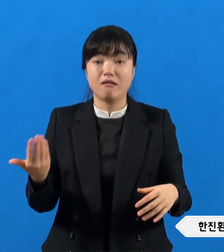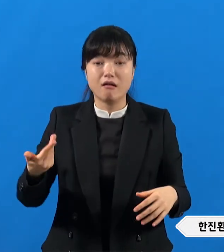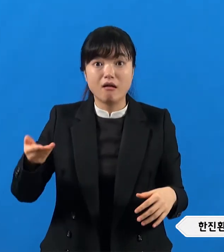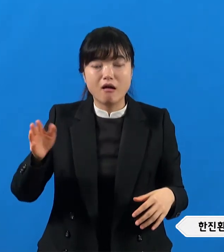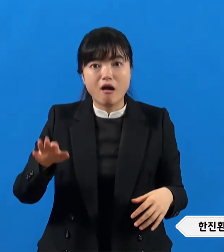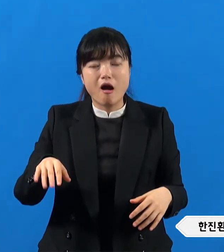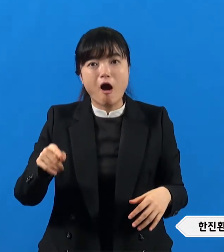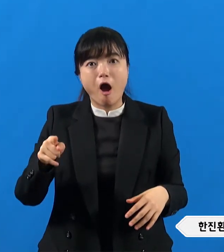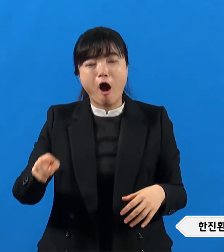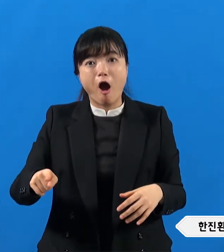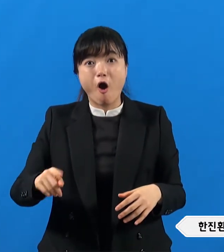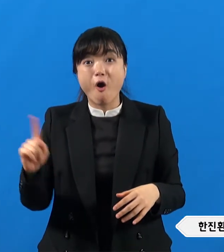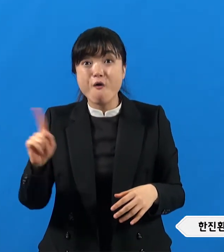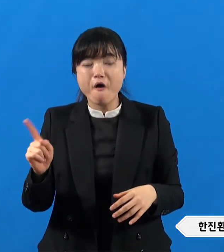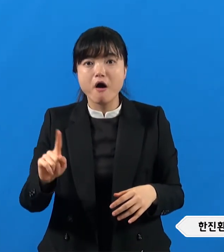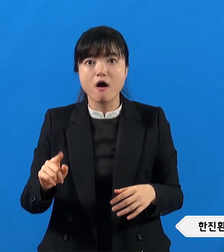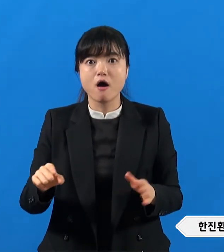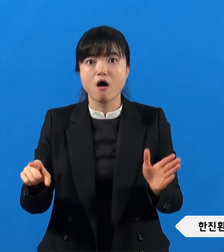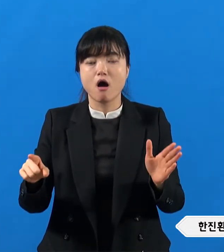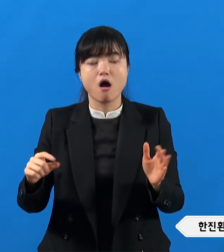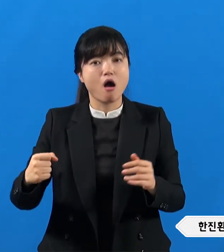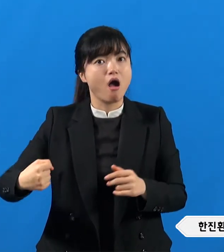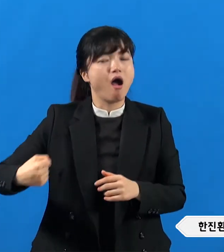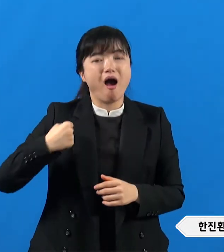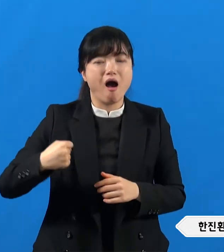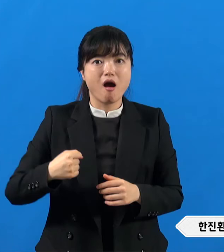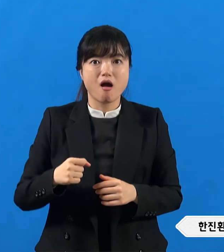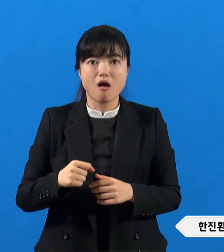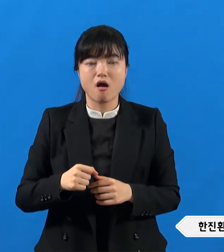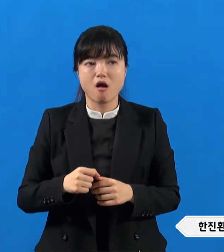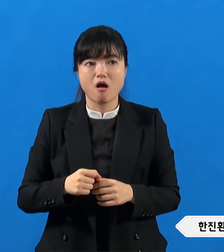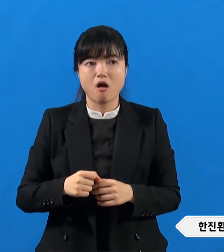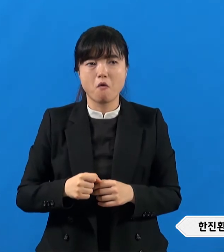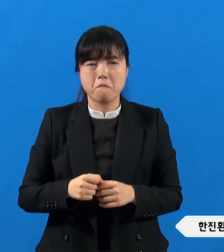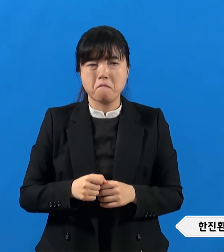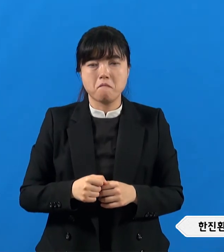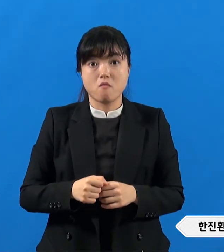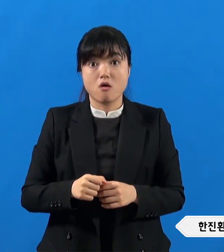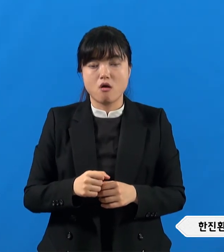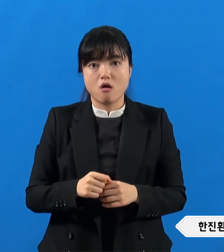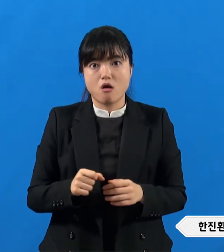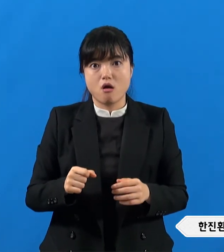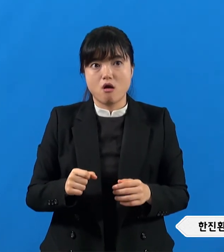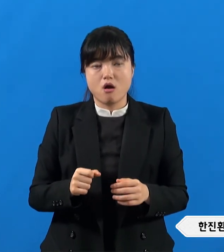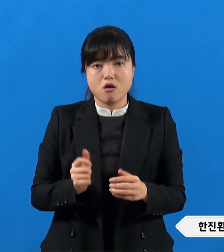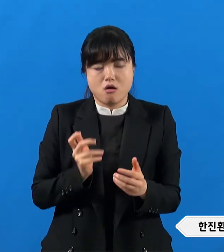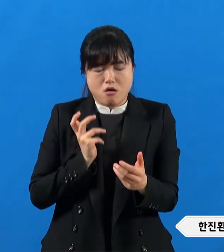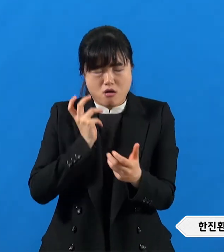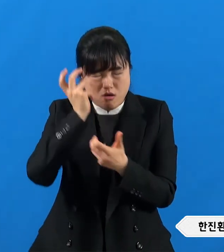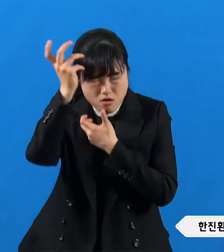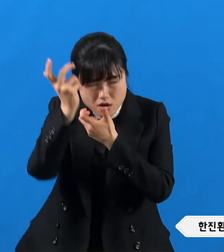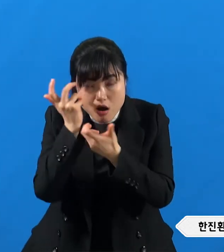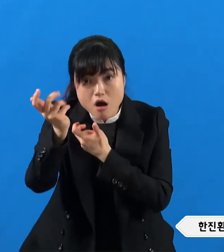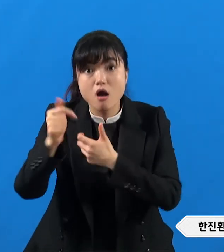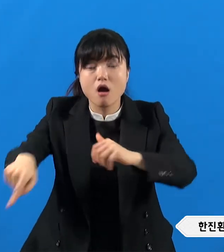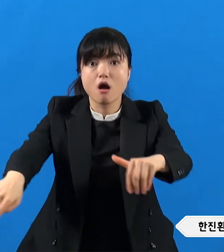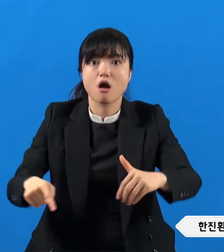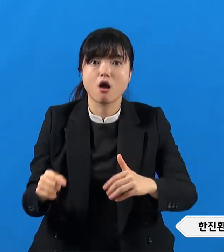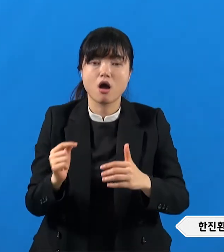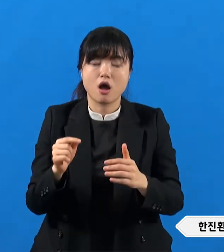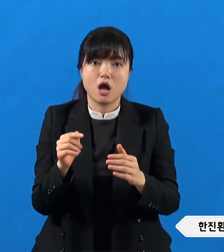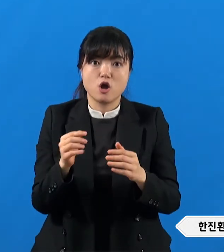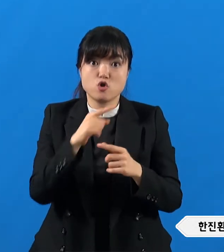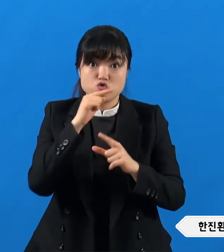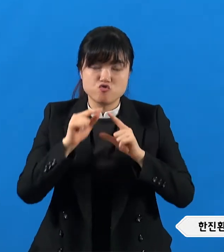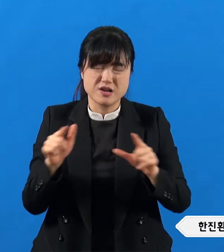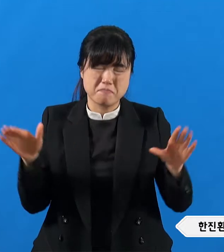또 성격이 대쪽 같은 분이 믿겠다고 결심을 하니까 또 무섭습니다. 주일 낮 예배, 밤